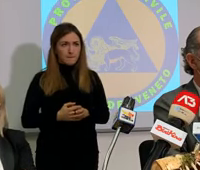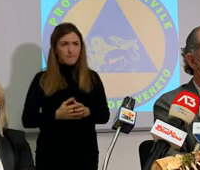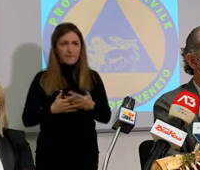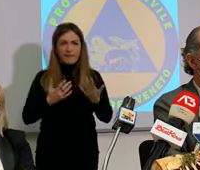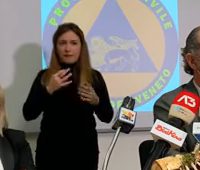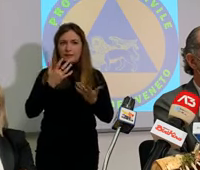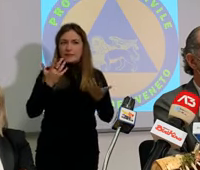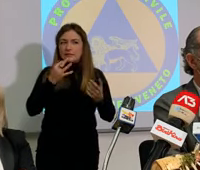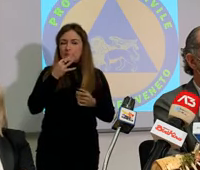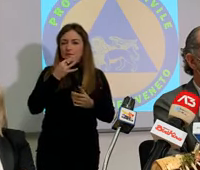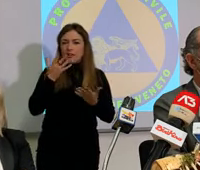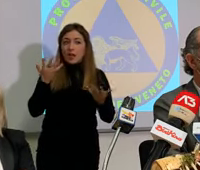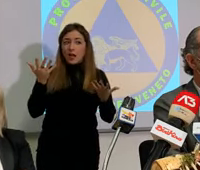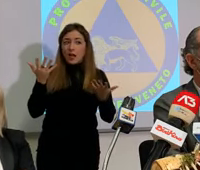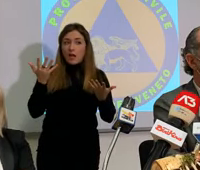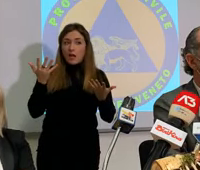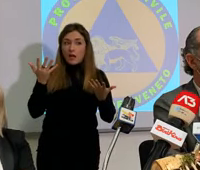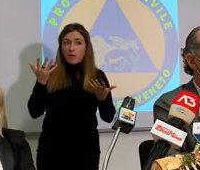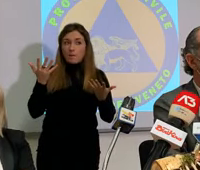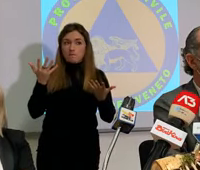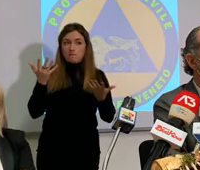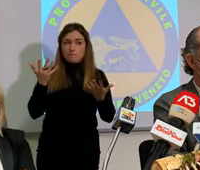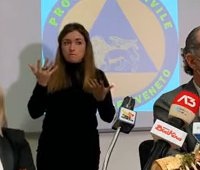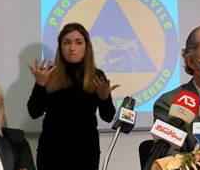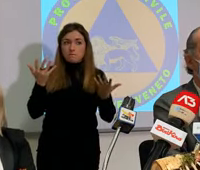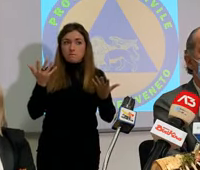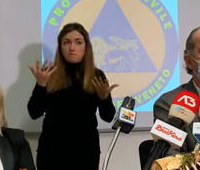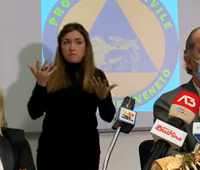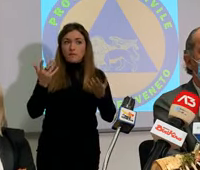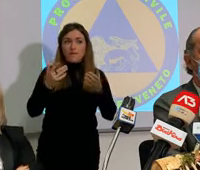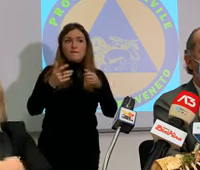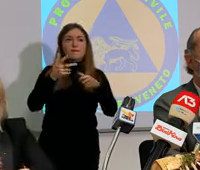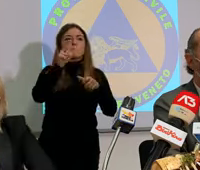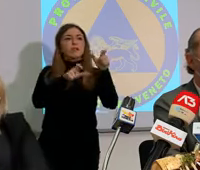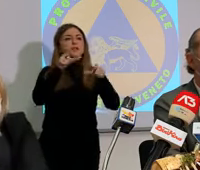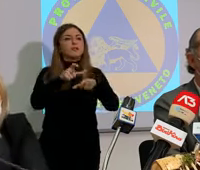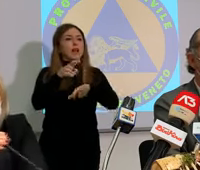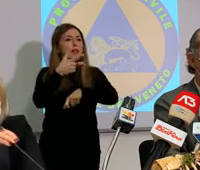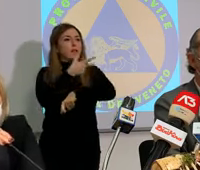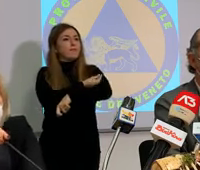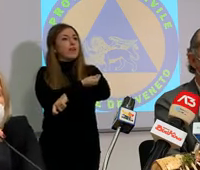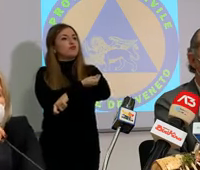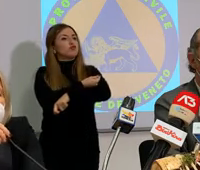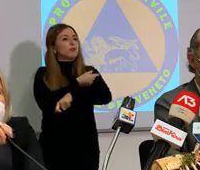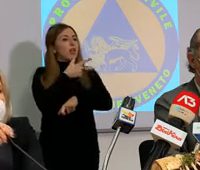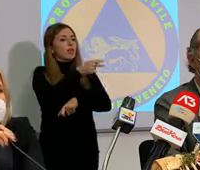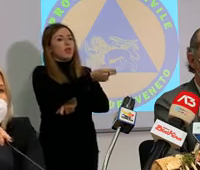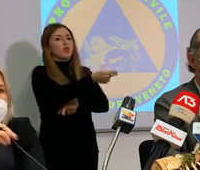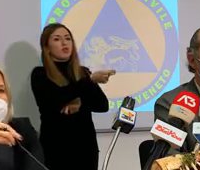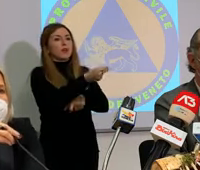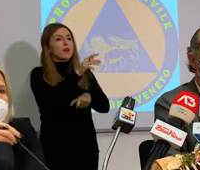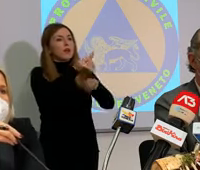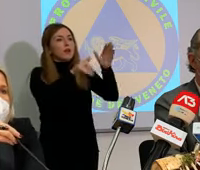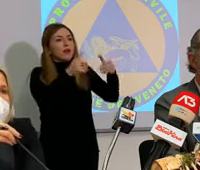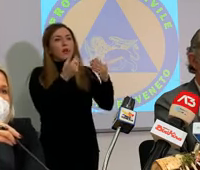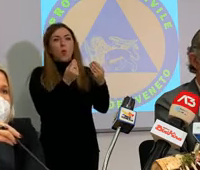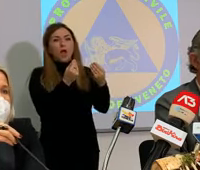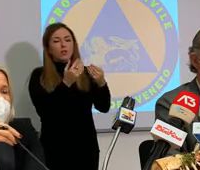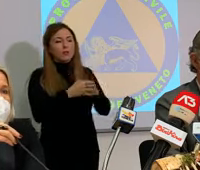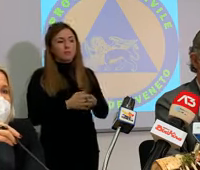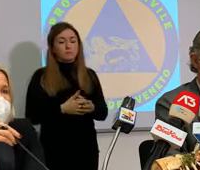confermate che il reclutamento dei vaccinatori non se ne parla prima di quando quanto e cosa che vuole fare quello che a mezzo dei vaccinatori e cioè per noi